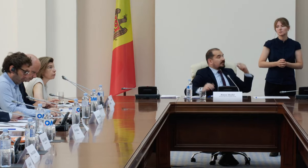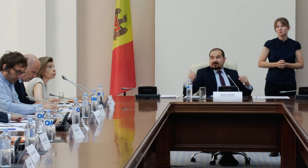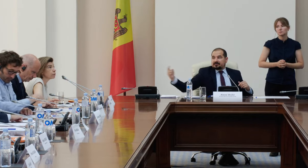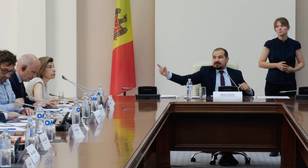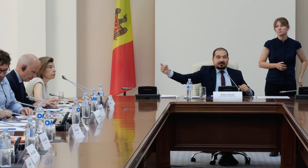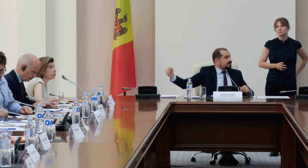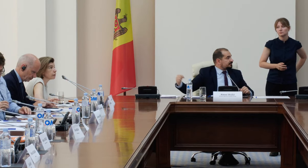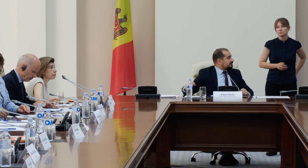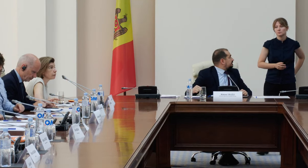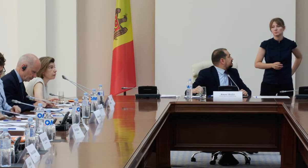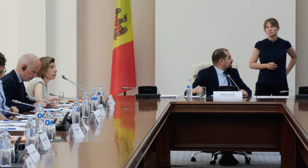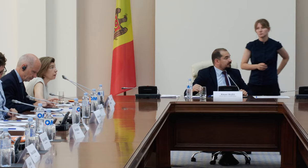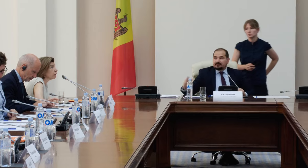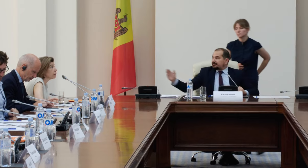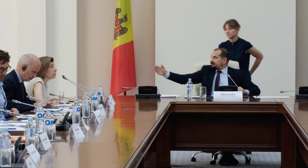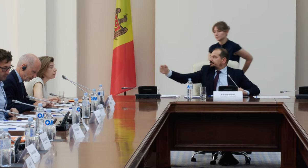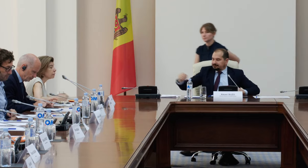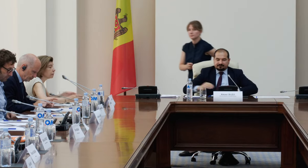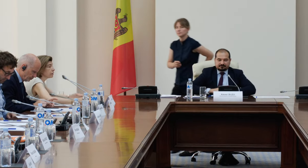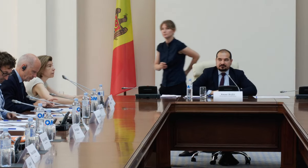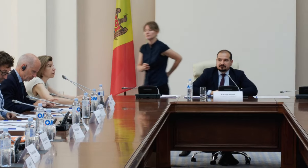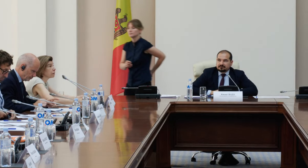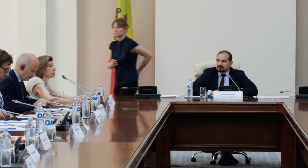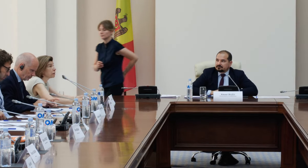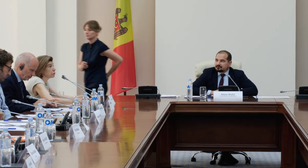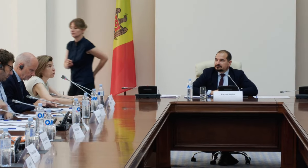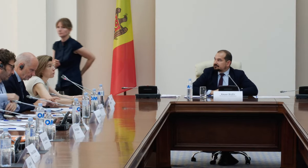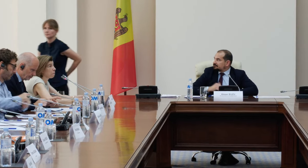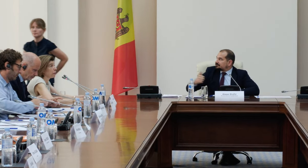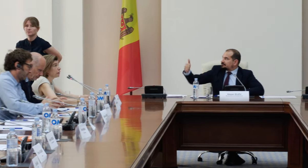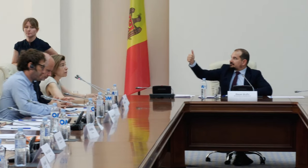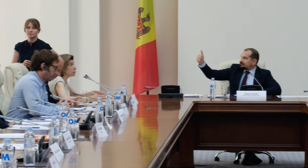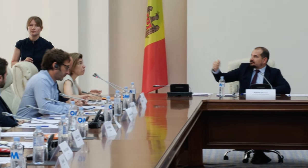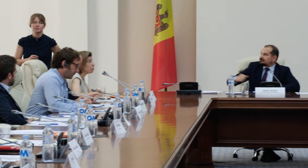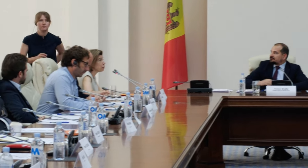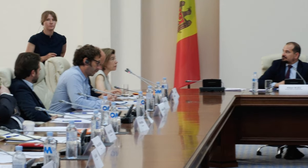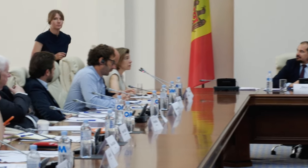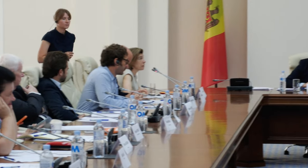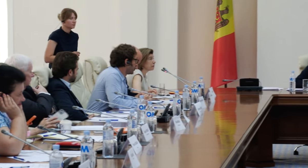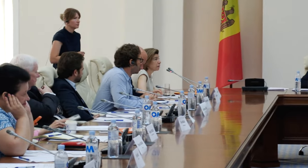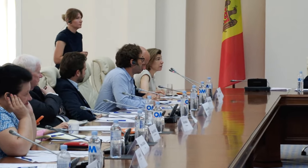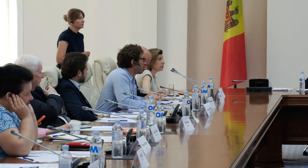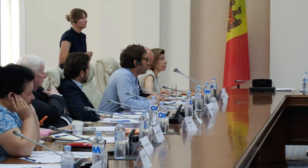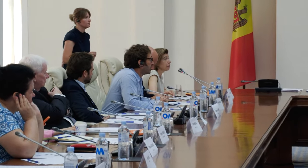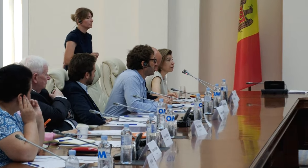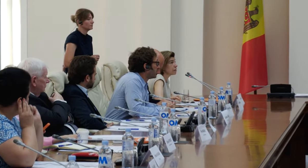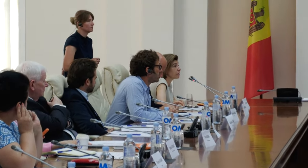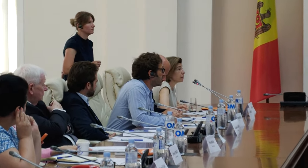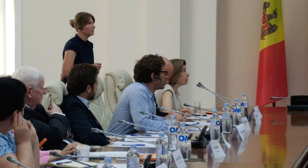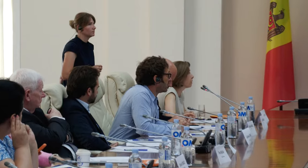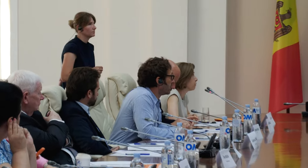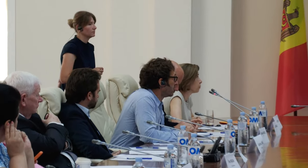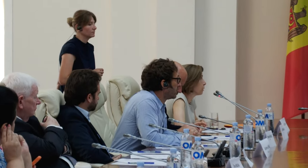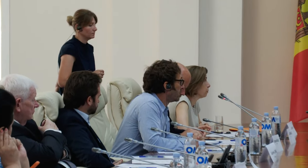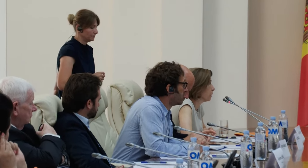domnul ministru și echipa cu reforma Restart. Și, într-adevăr, e nevoie de o întreagă echipă,